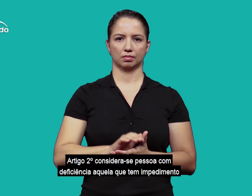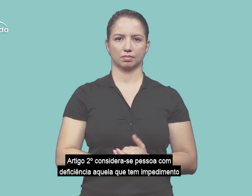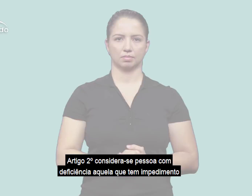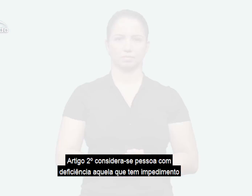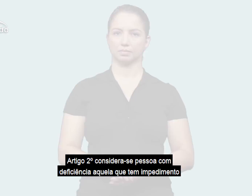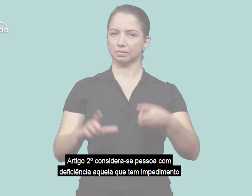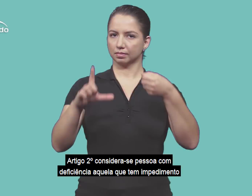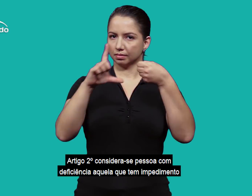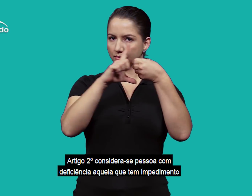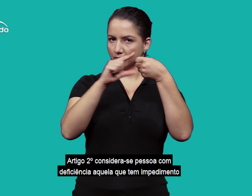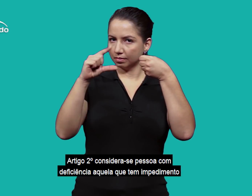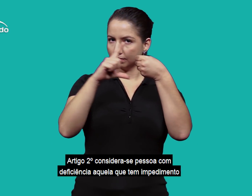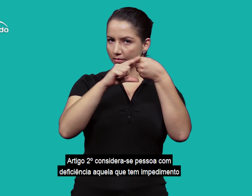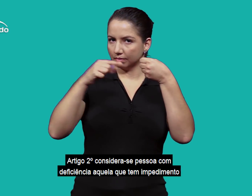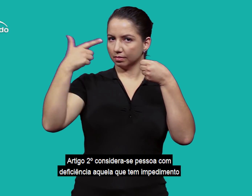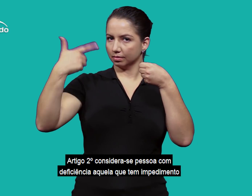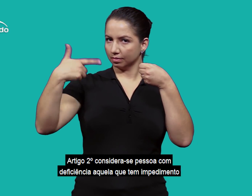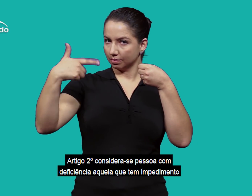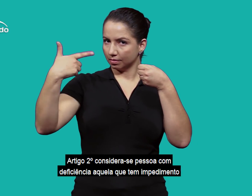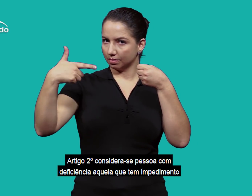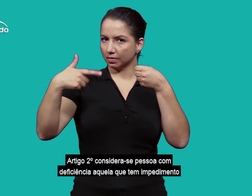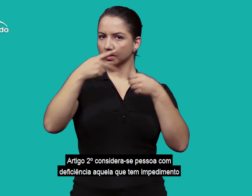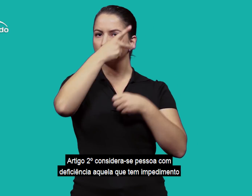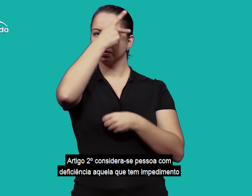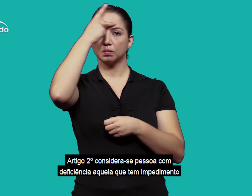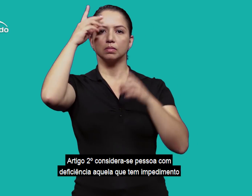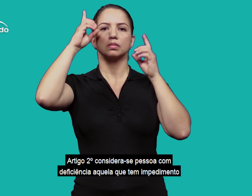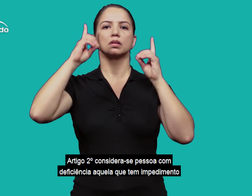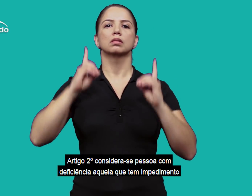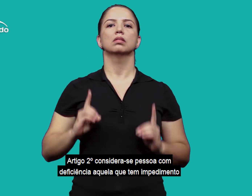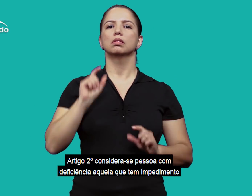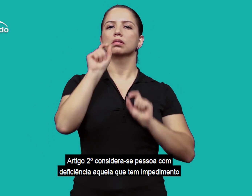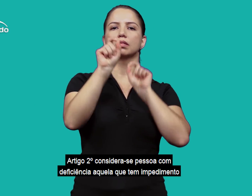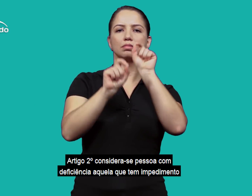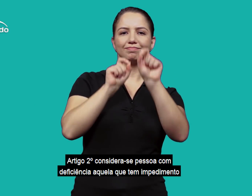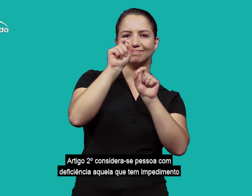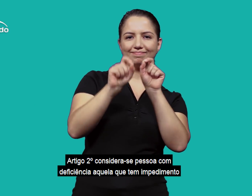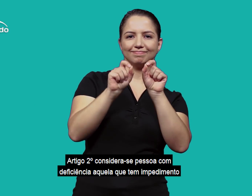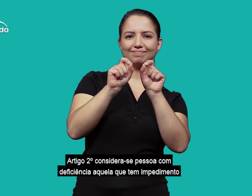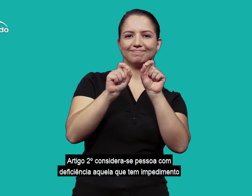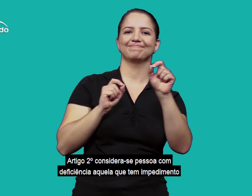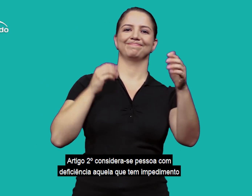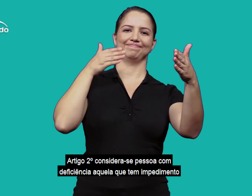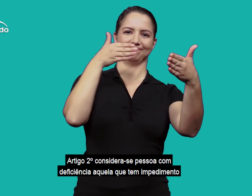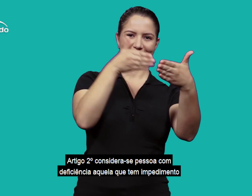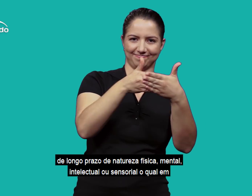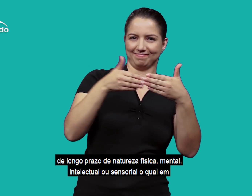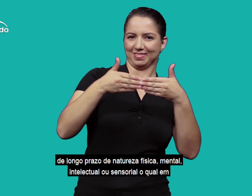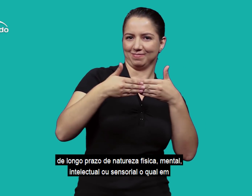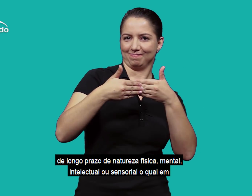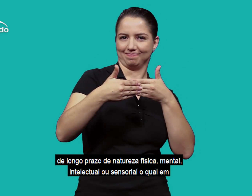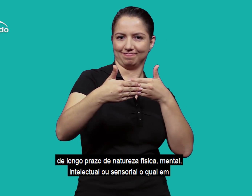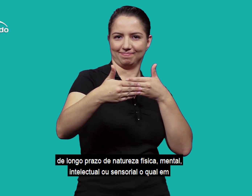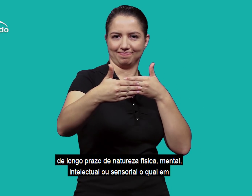o artigo 2º considera-se pessoa com deficiência aquela que tem impedimento de longo prazo de natureza